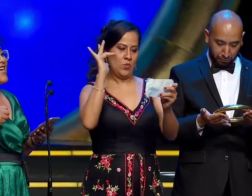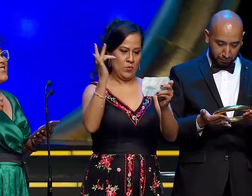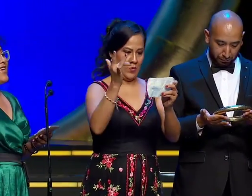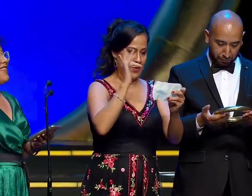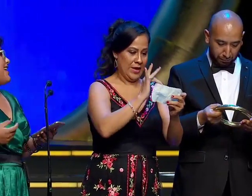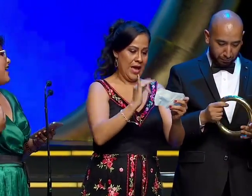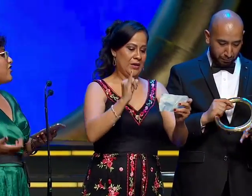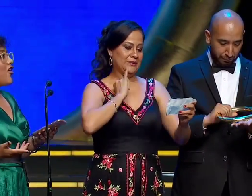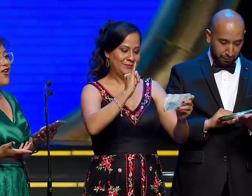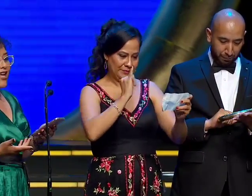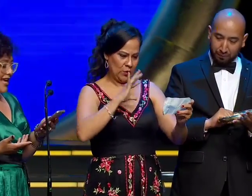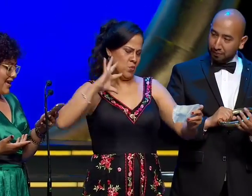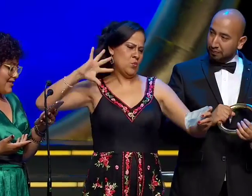Actores, directores,